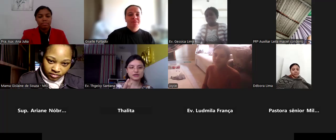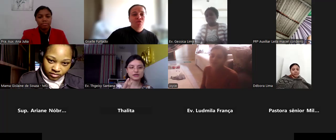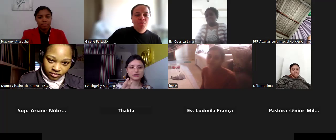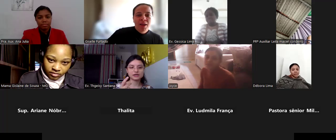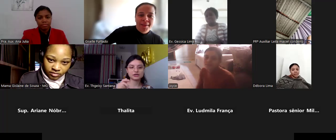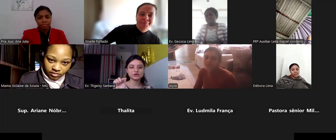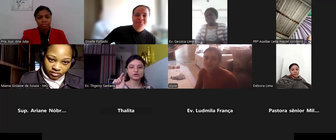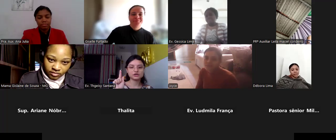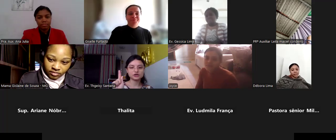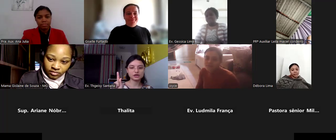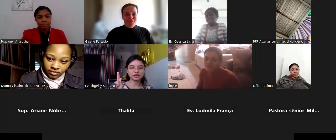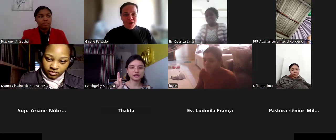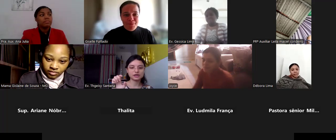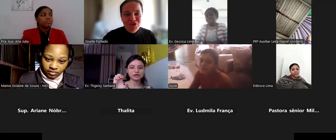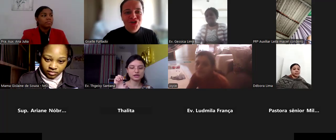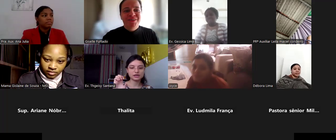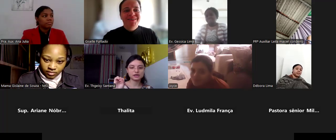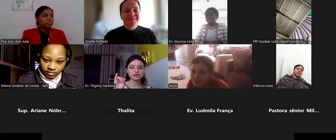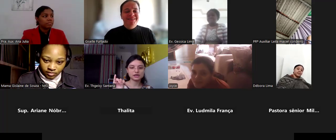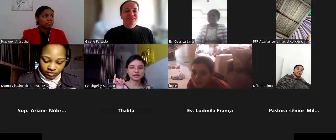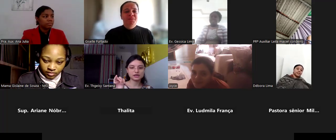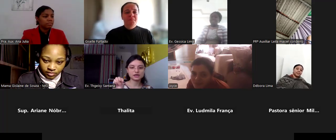Então vamos lá. Vamos repetir.